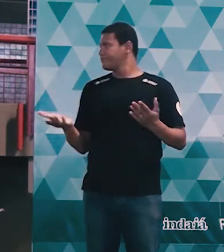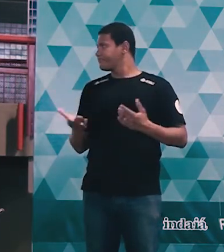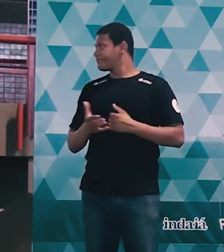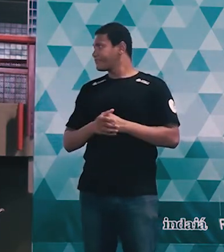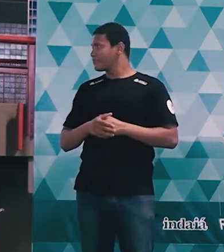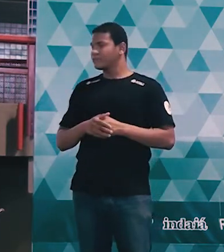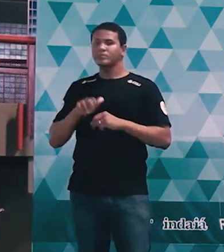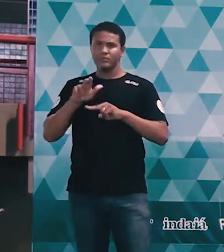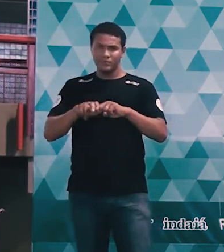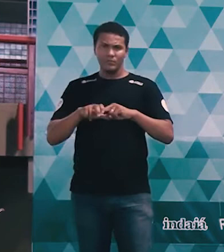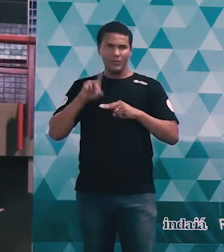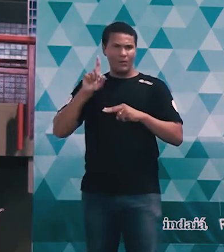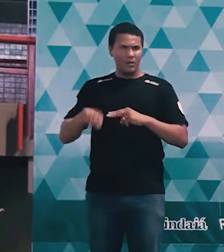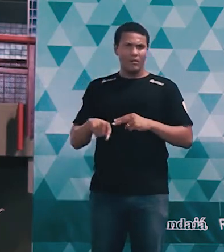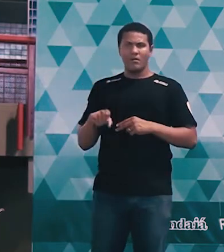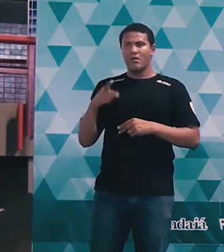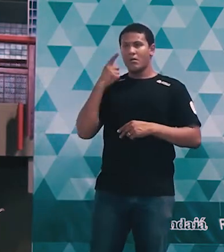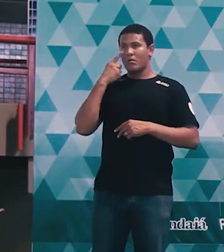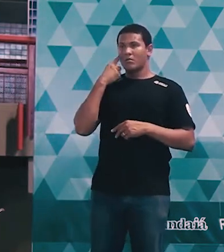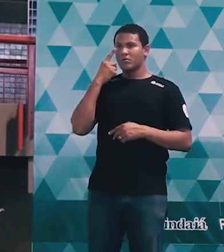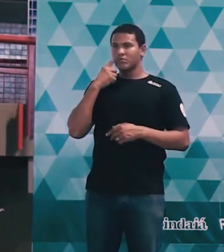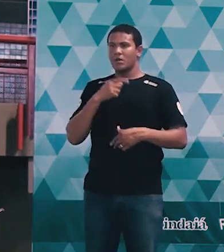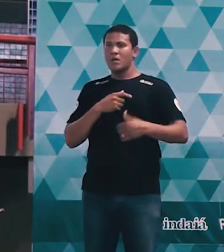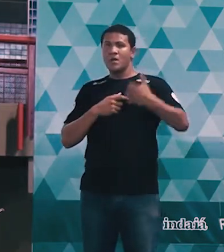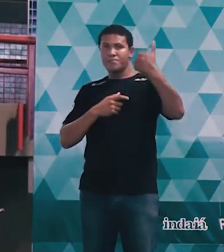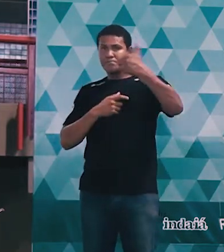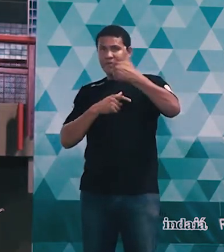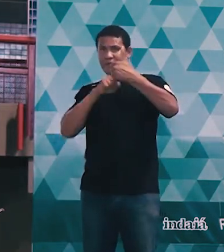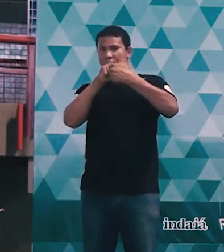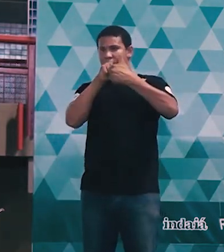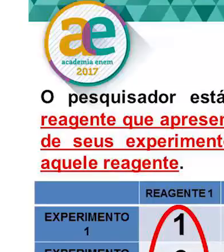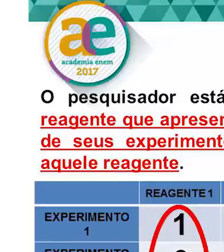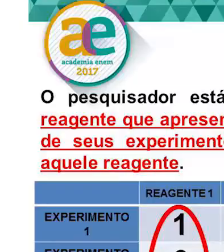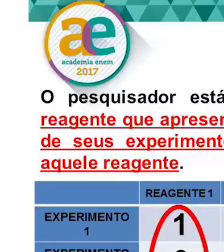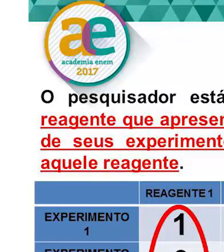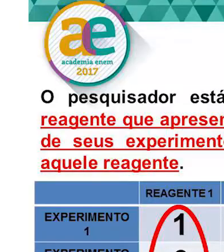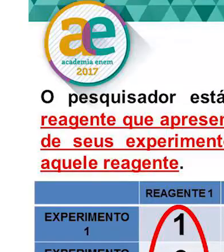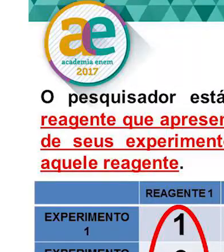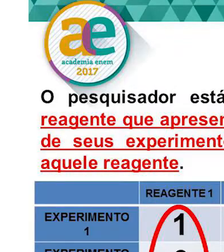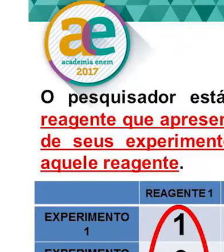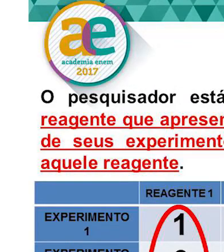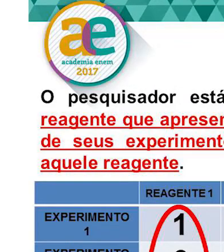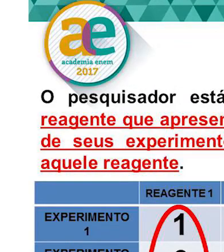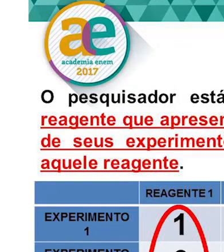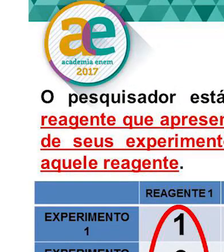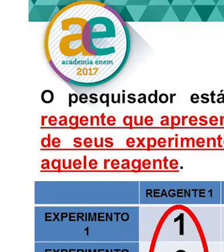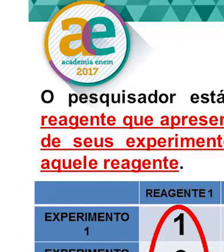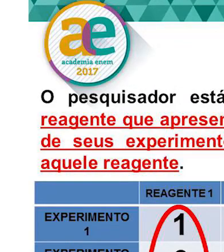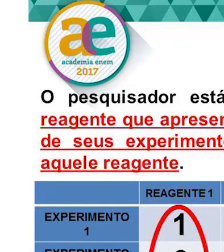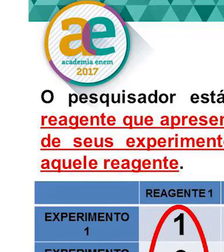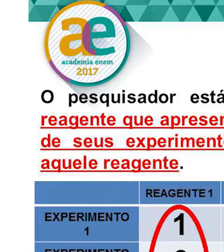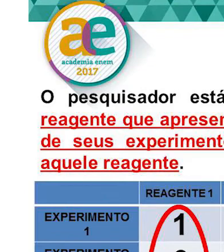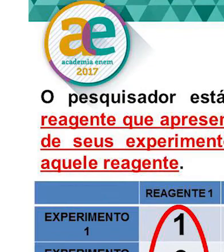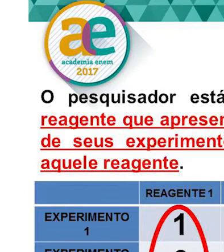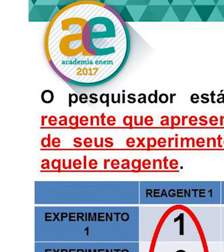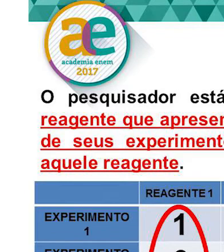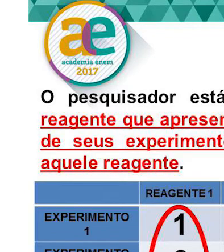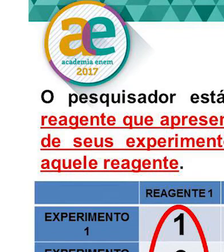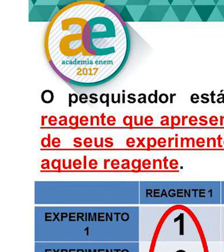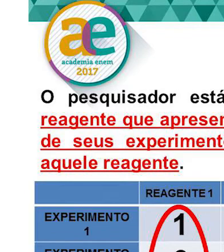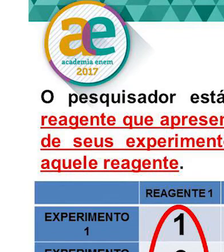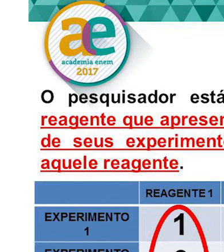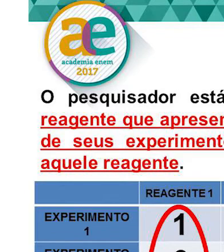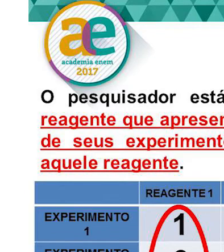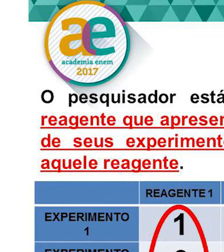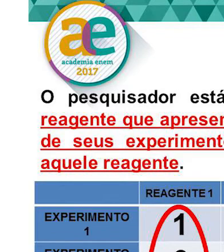fazer? Eu vou pegar o primeiro experimento. Quais são os resultados que o primeiro experimento gerou? Aliás, que o primeiro